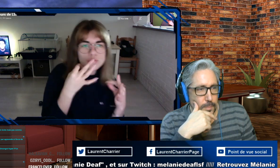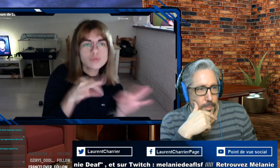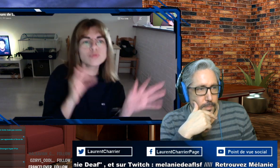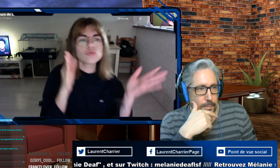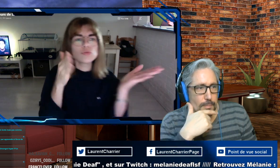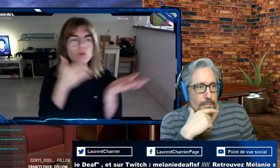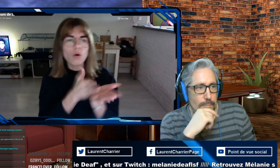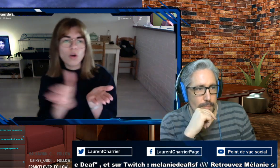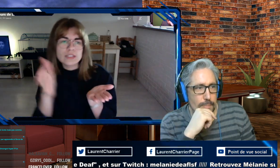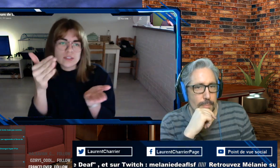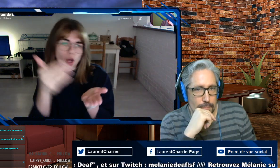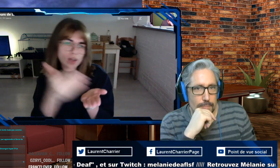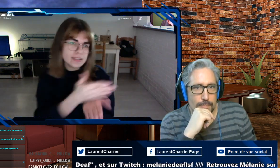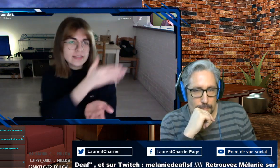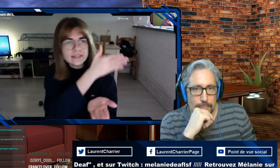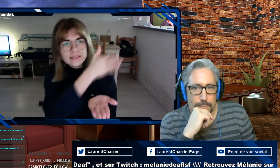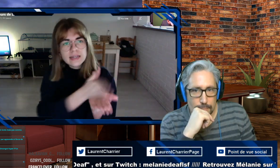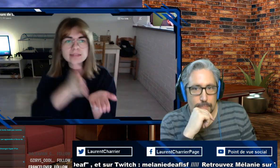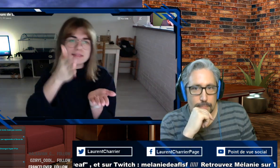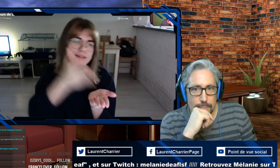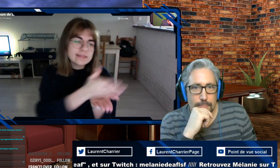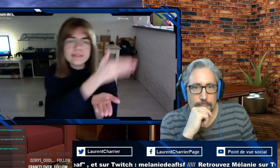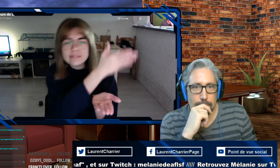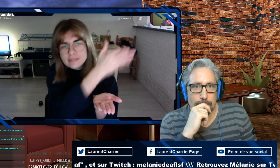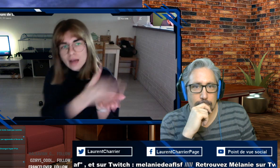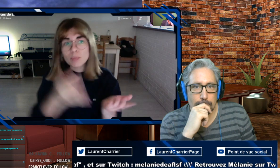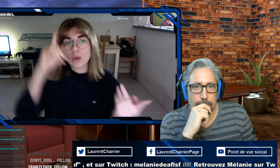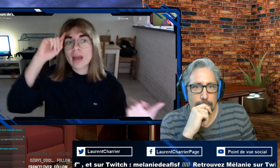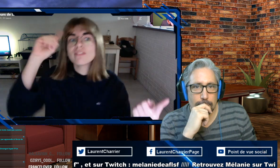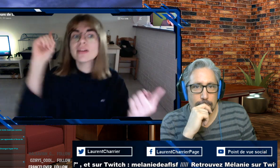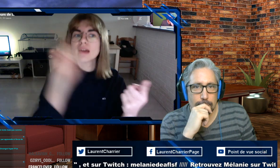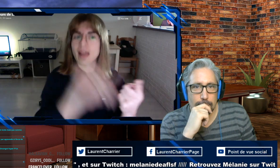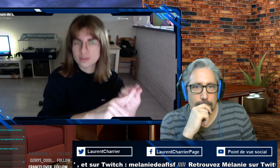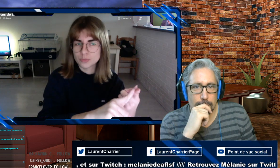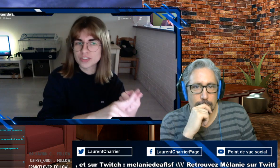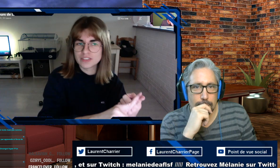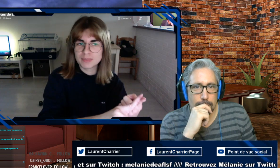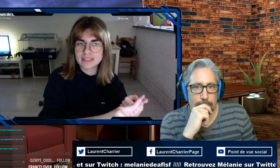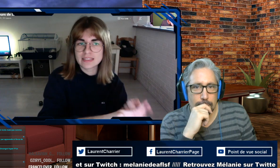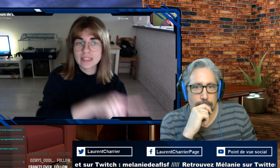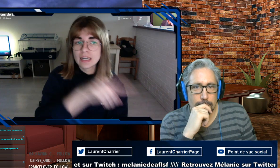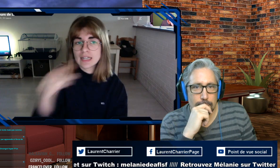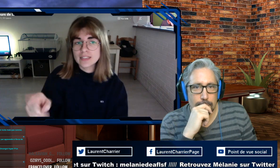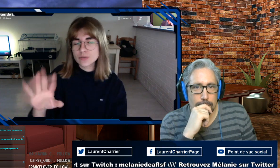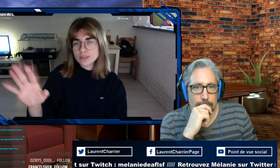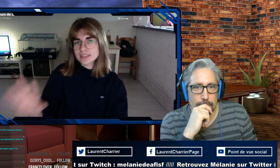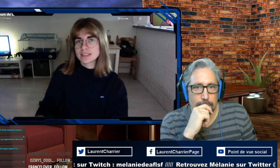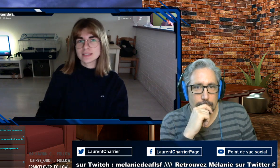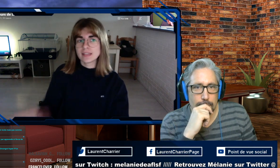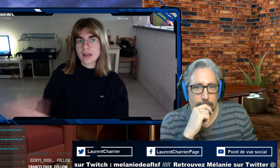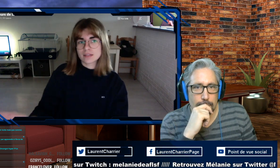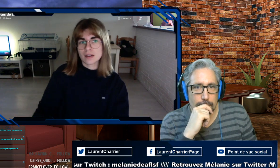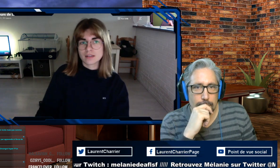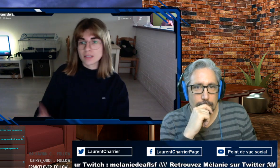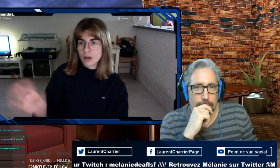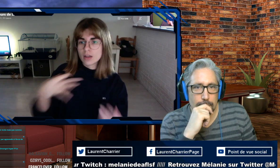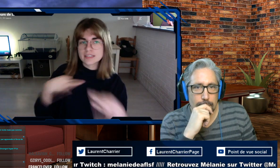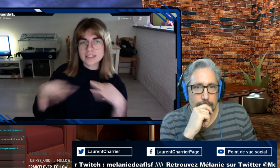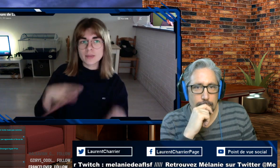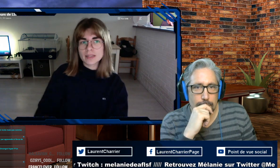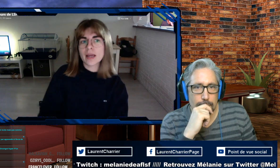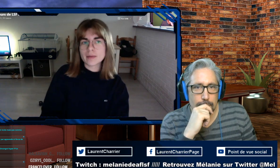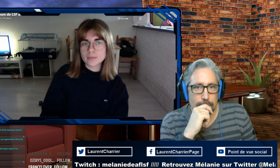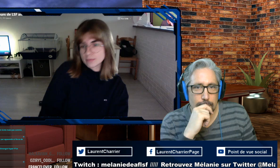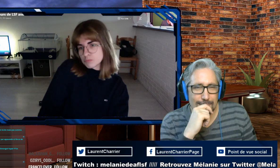des discours, des sorties, nanana, pour arriver à un objectif précis. L'issue, t'es direct,